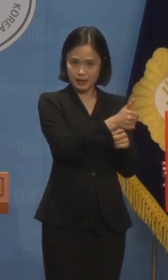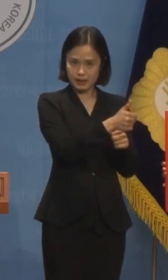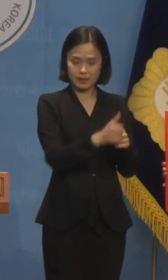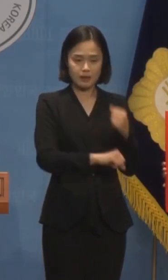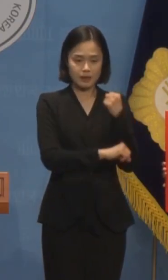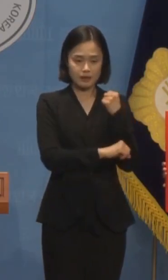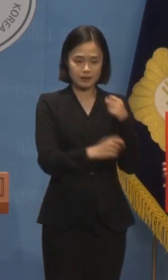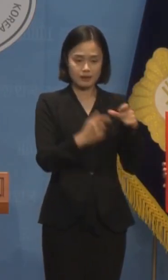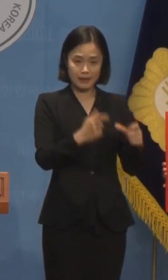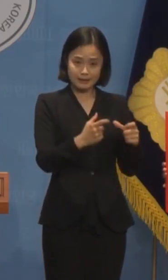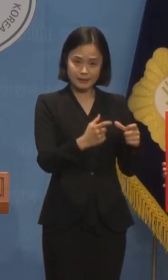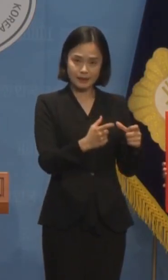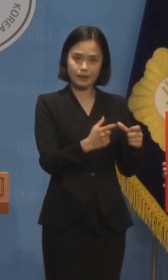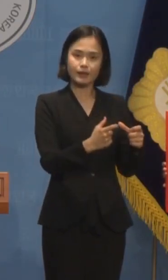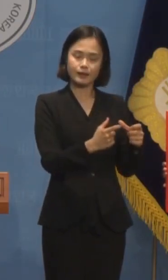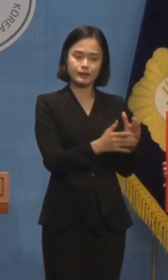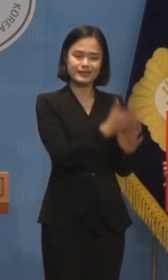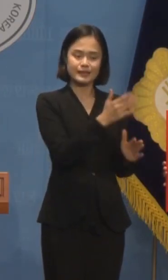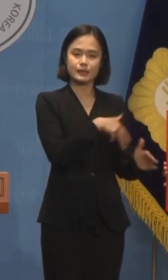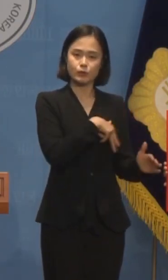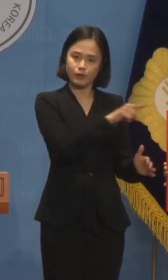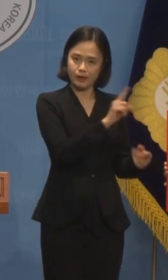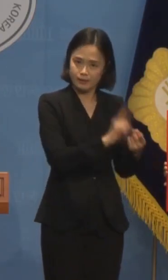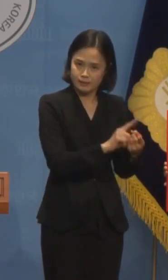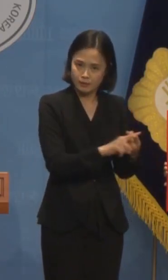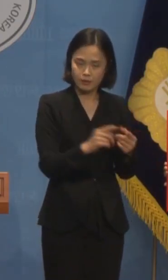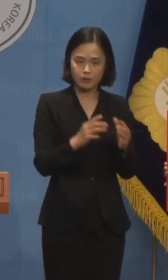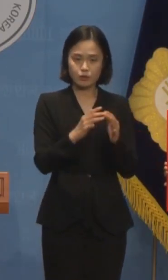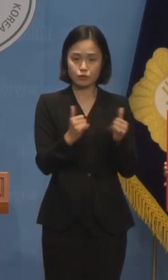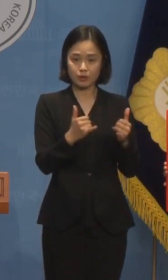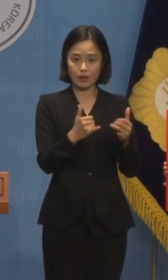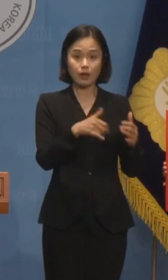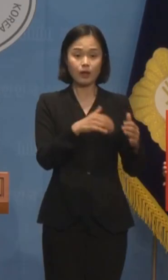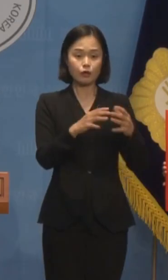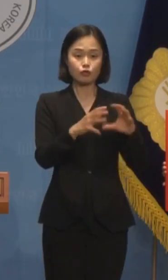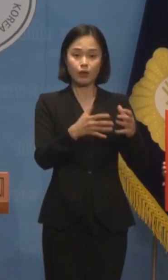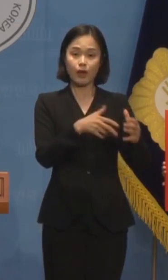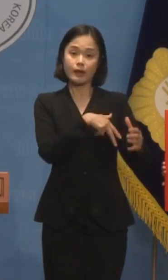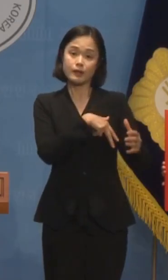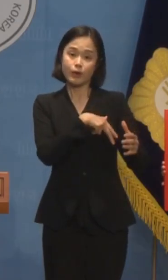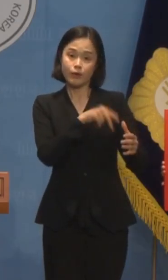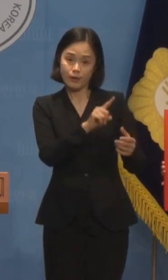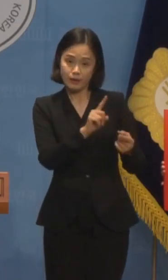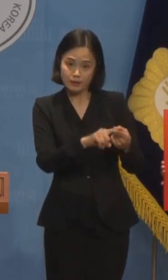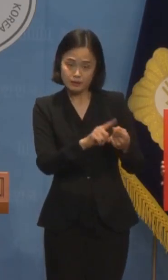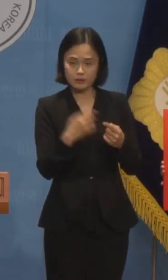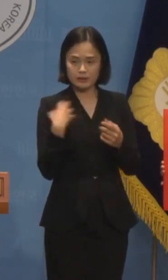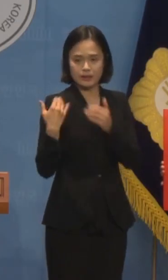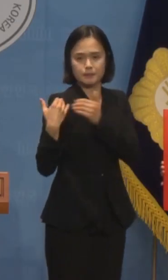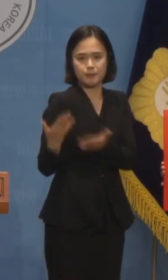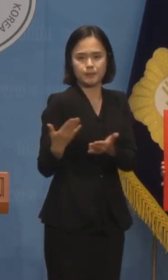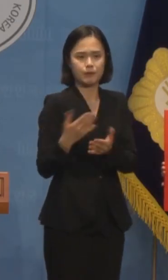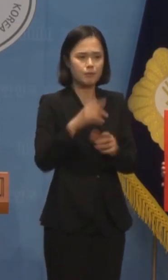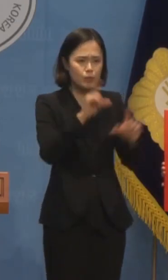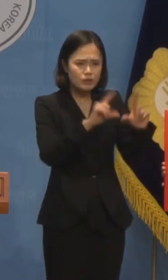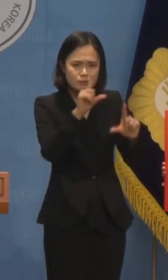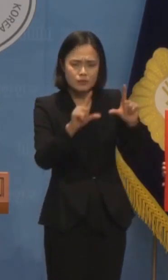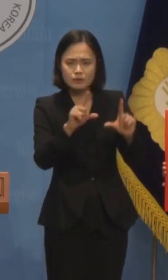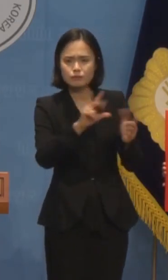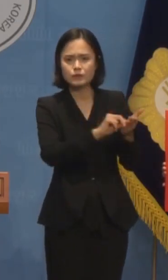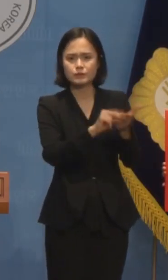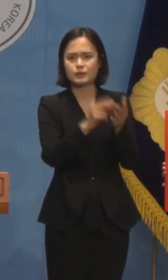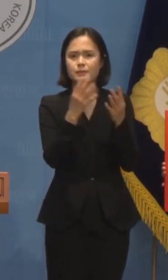기초단체장에 더해 관련 국회의원의 책임 회피도 이어지고 있습니다. 학교 폭력 사건이 발생하고